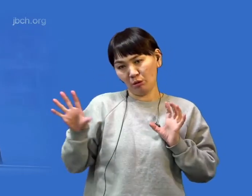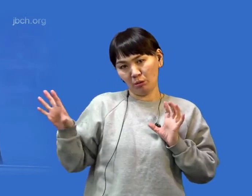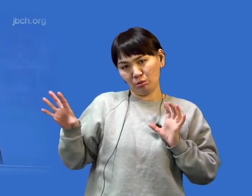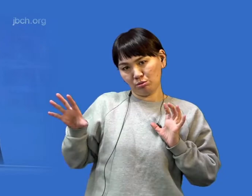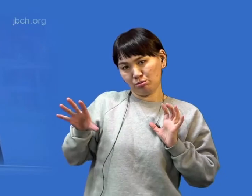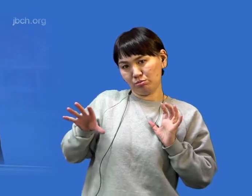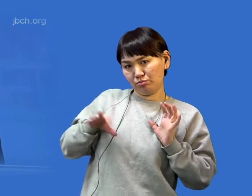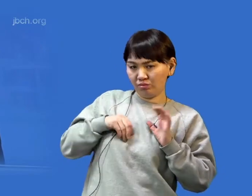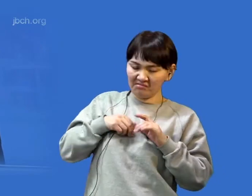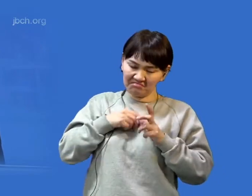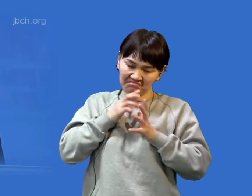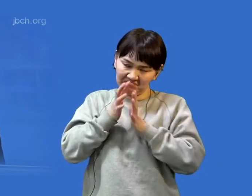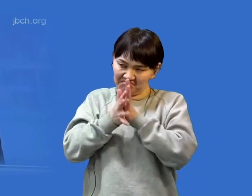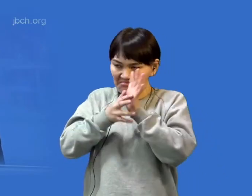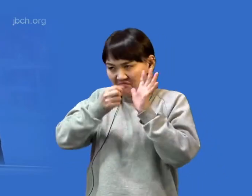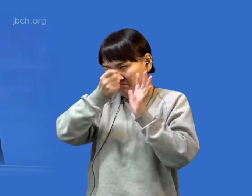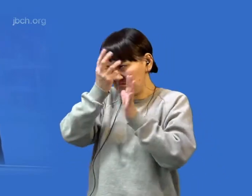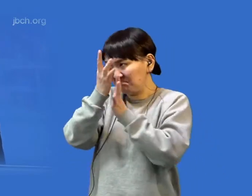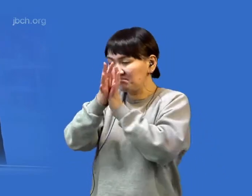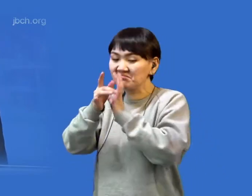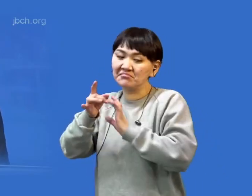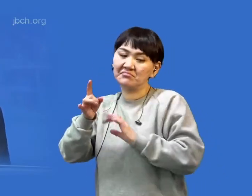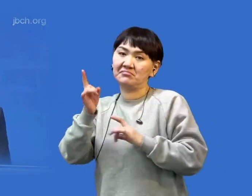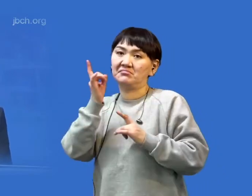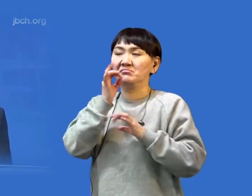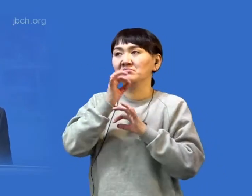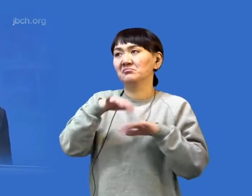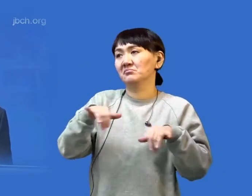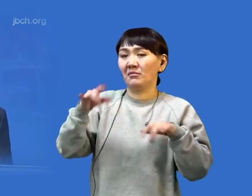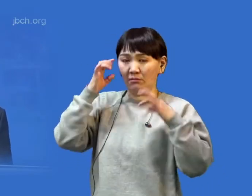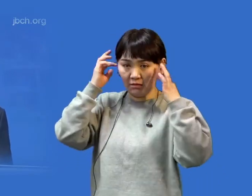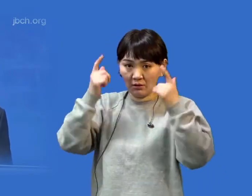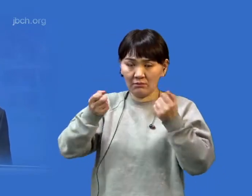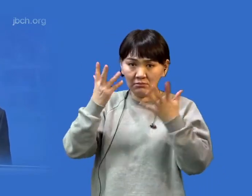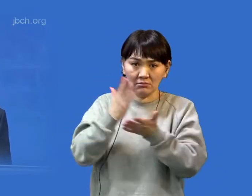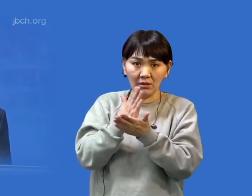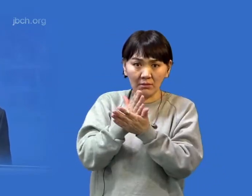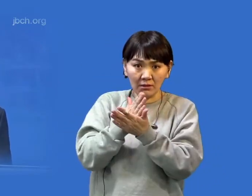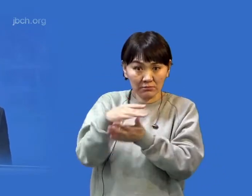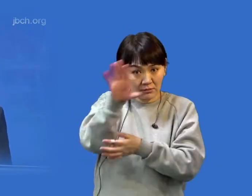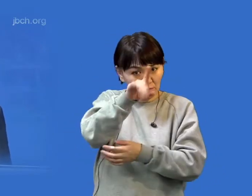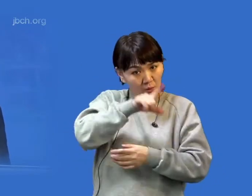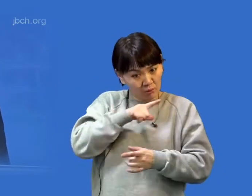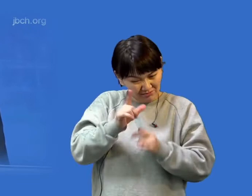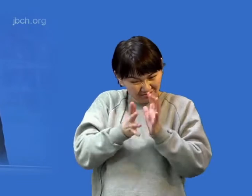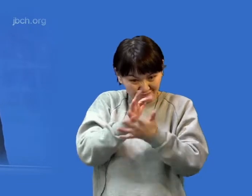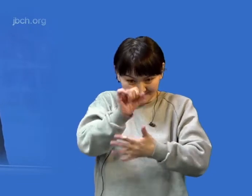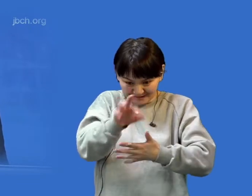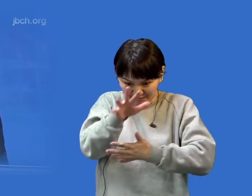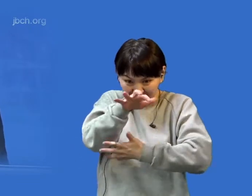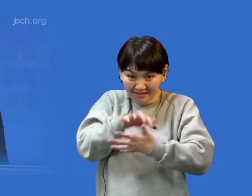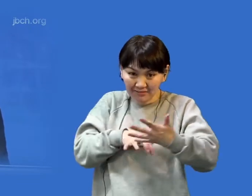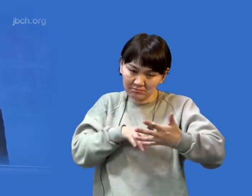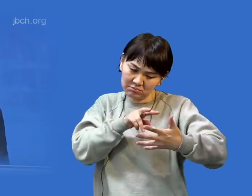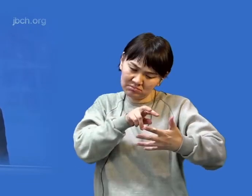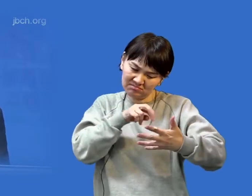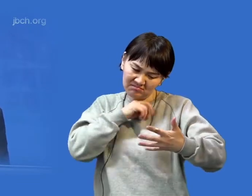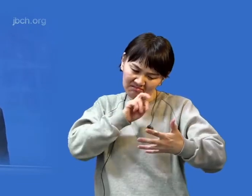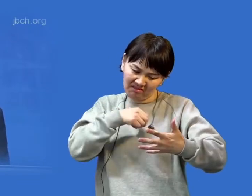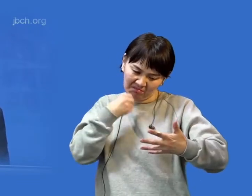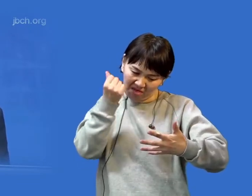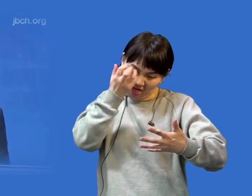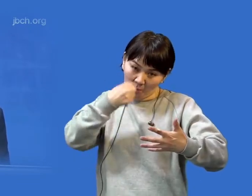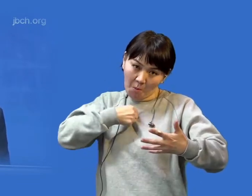Тэгэлэр та бүхэн нэг энийг ингээд өөр дөрөв таацаалд үзэлдэ аминч байна уу мөнгөнд дурлагч байна уу? Тэгээ